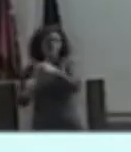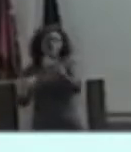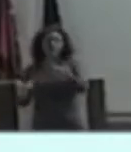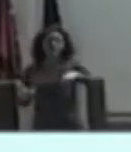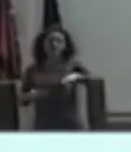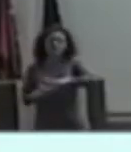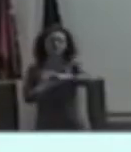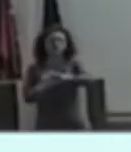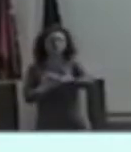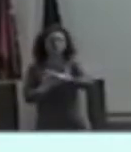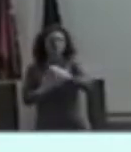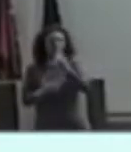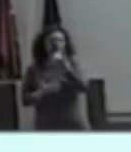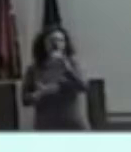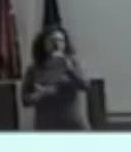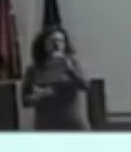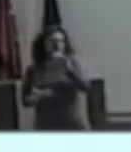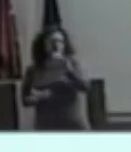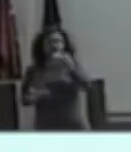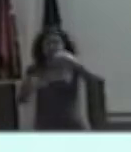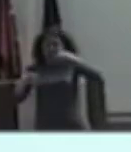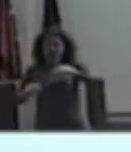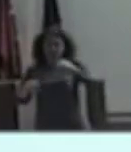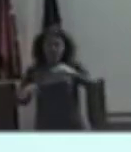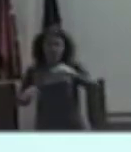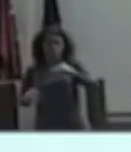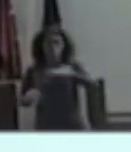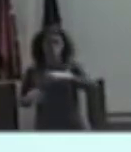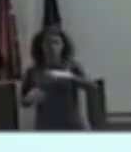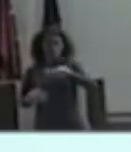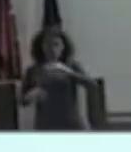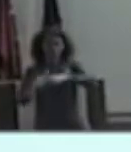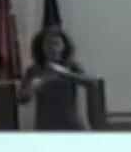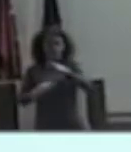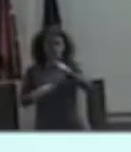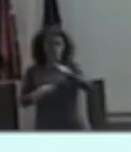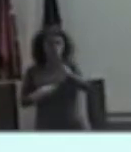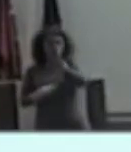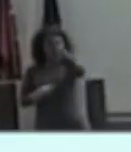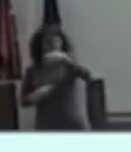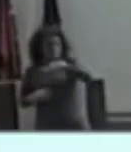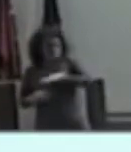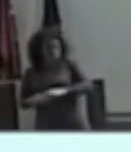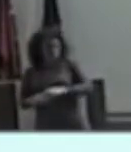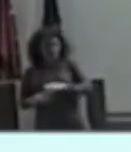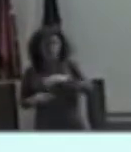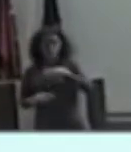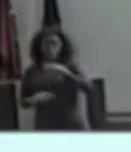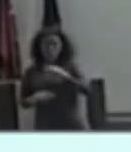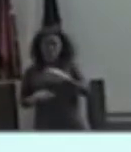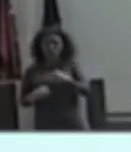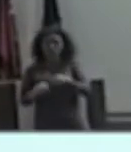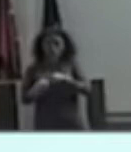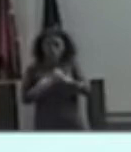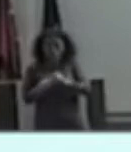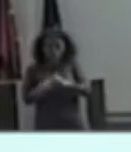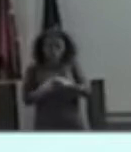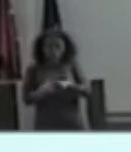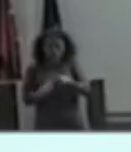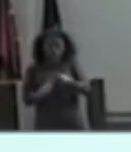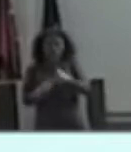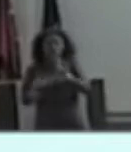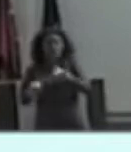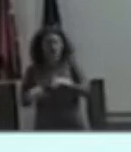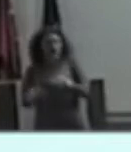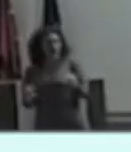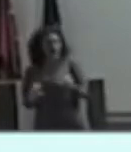por ejemplo, cómo, en realidad, como pueden hacer más, como se puede hacer más, como se puede controlar mejor la glucemia, pues al final